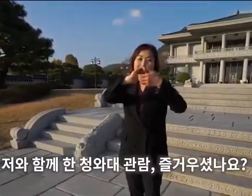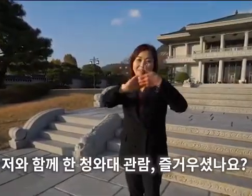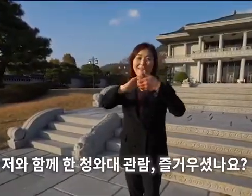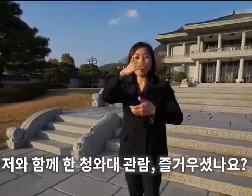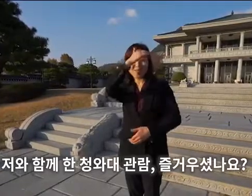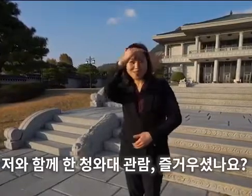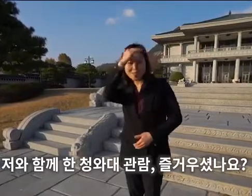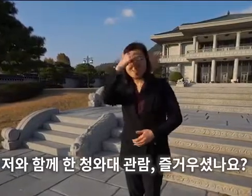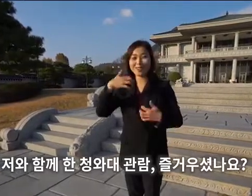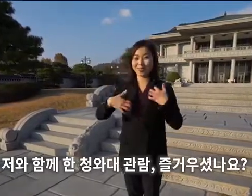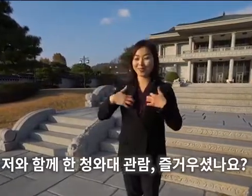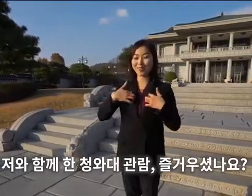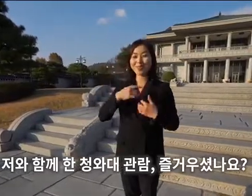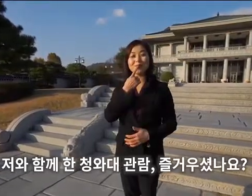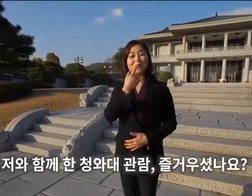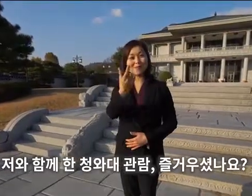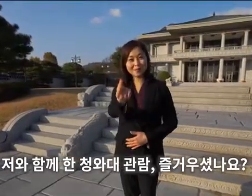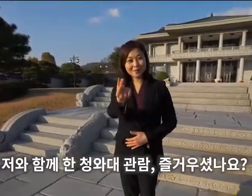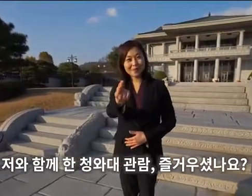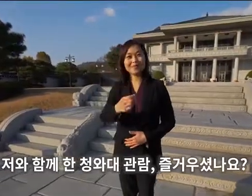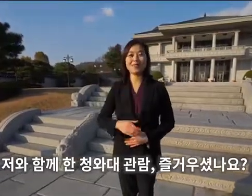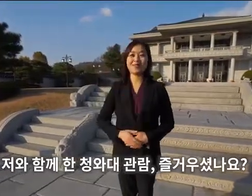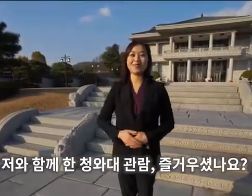저와 함께한 청와대 관람 즐거우셨나요?